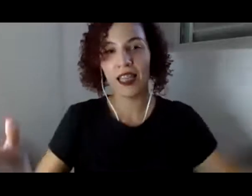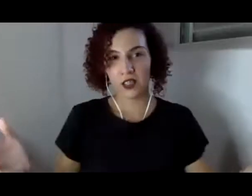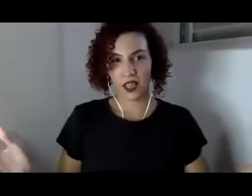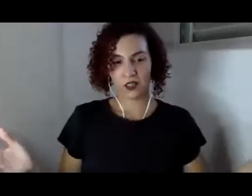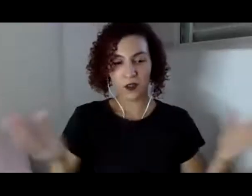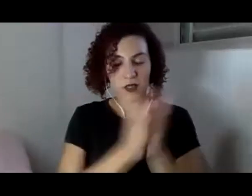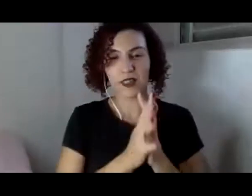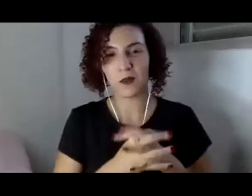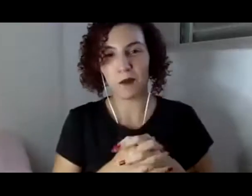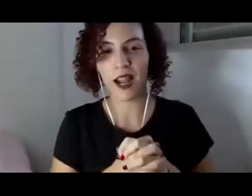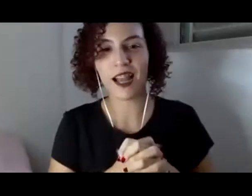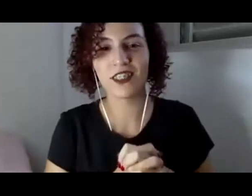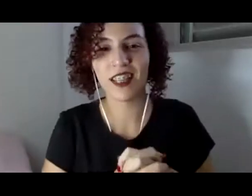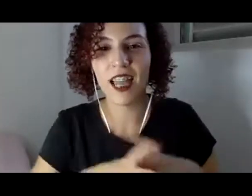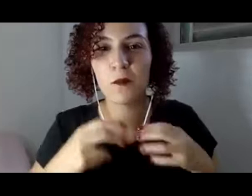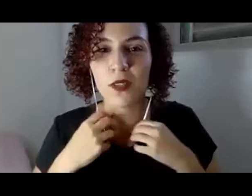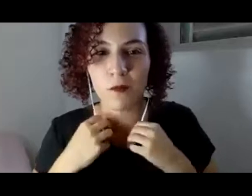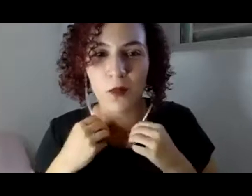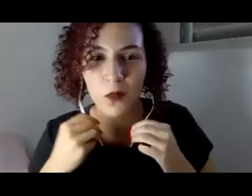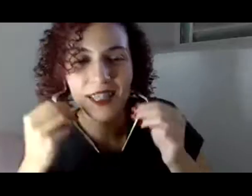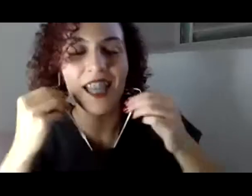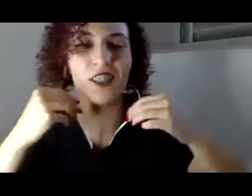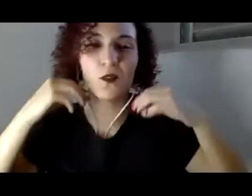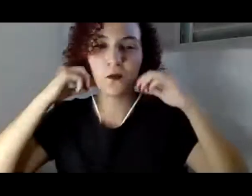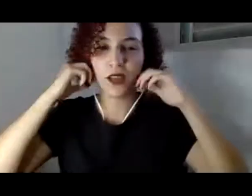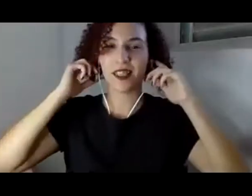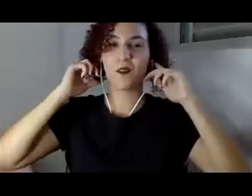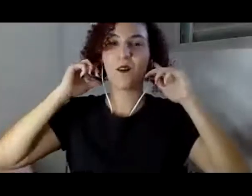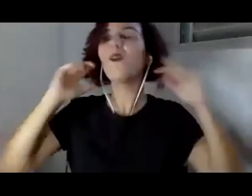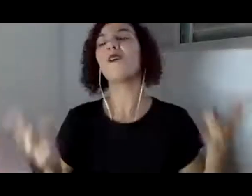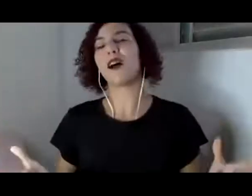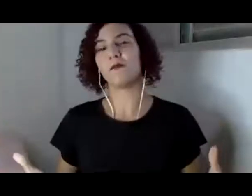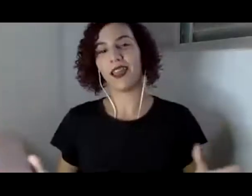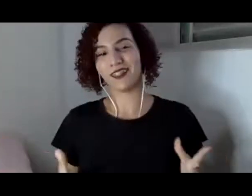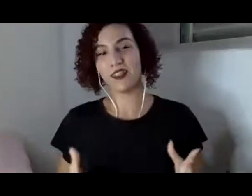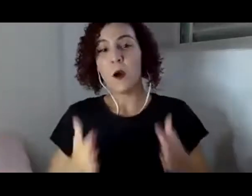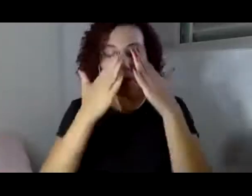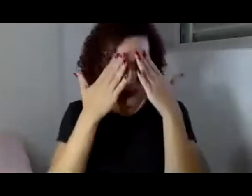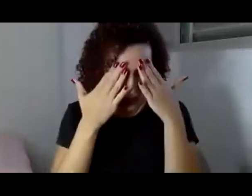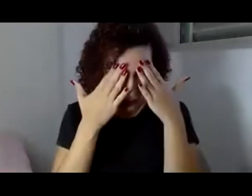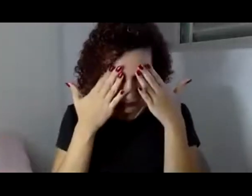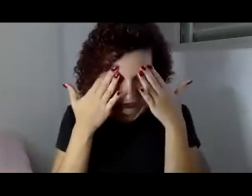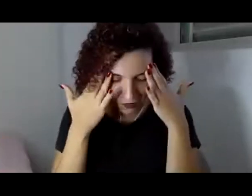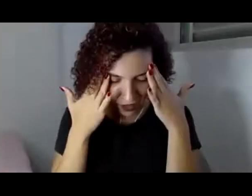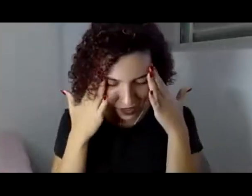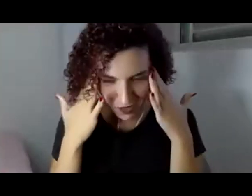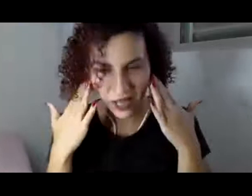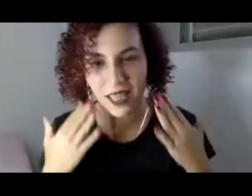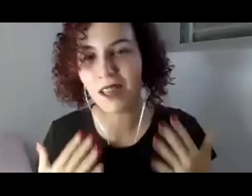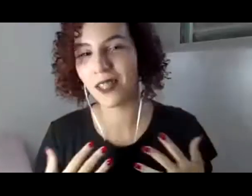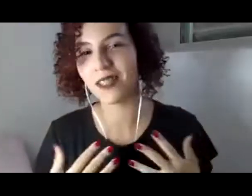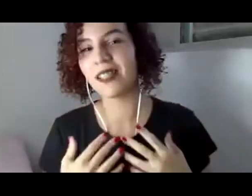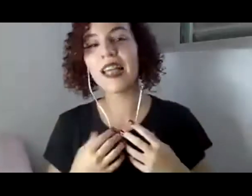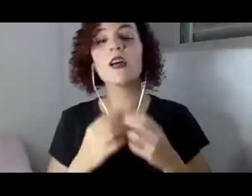E aí, gente, vamos então para a prática, né, meus amores? E aí a gente começa com o alfabeto. Mas, Tabata, você falou que